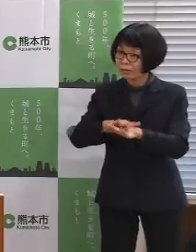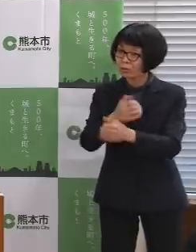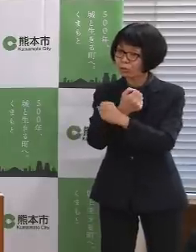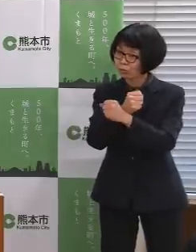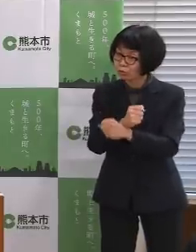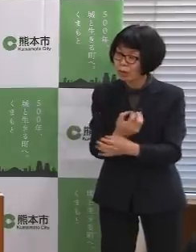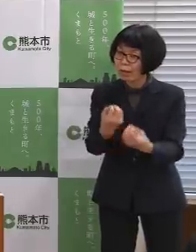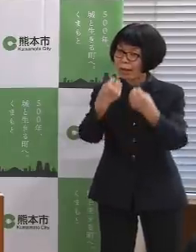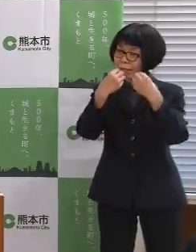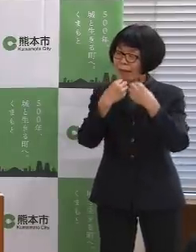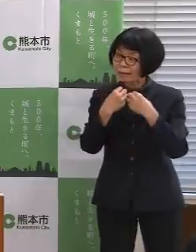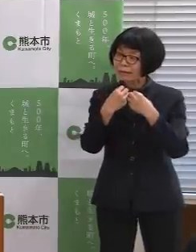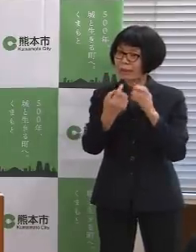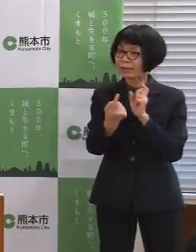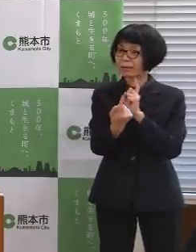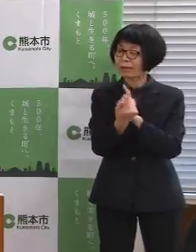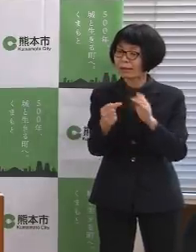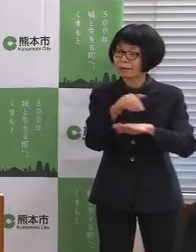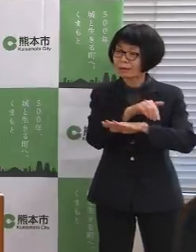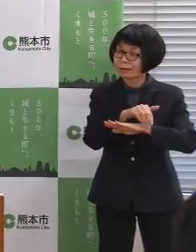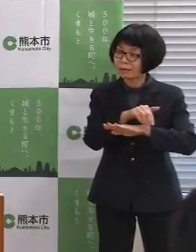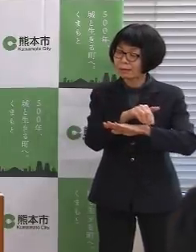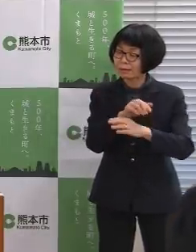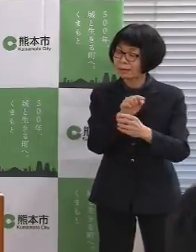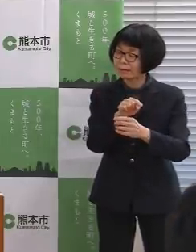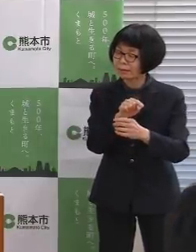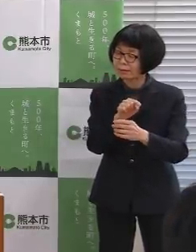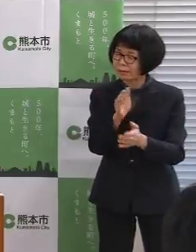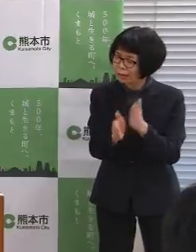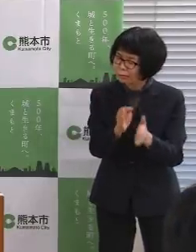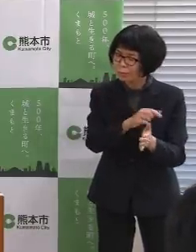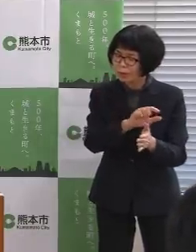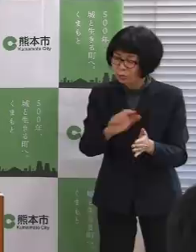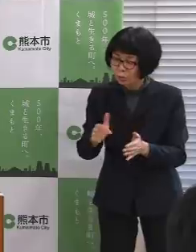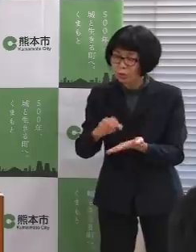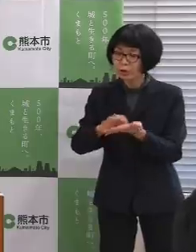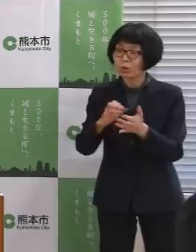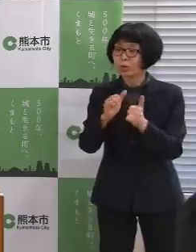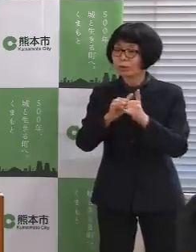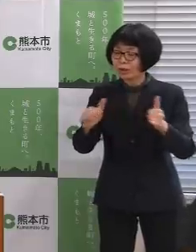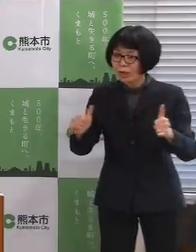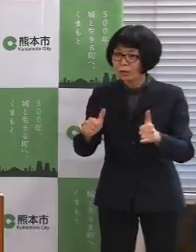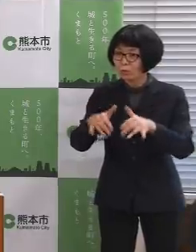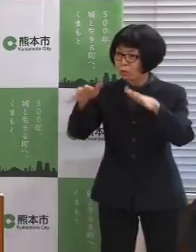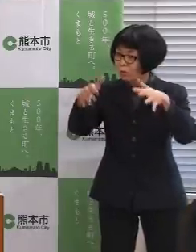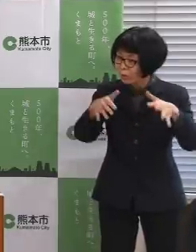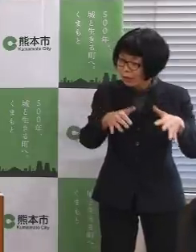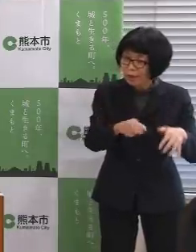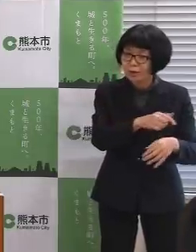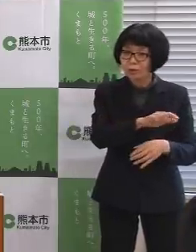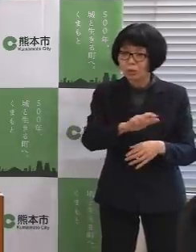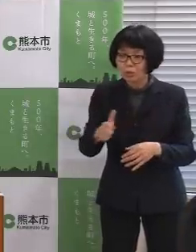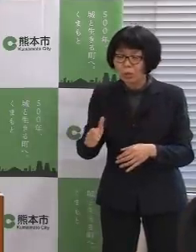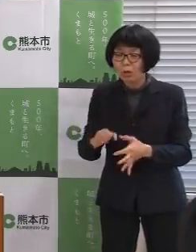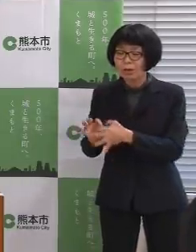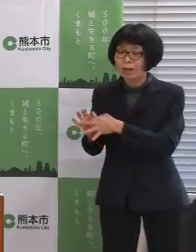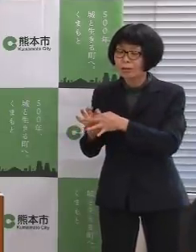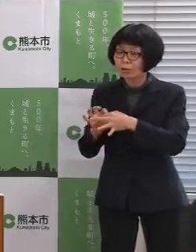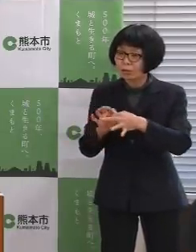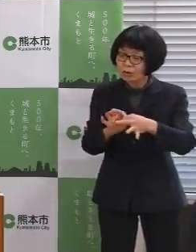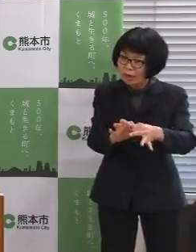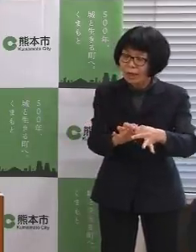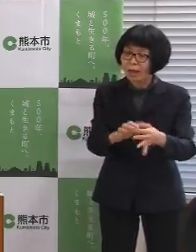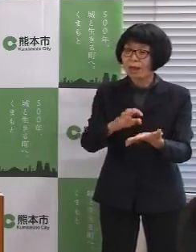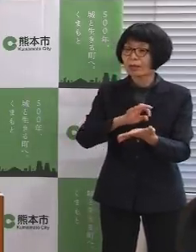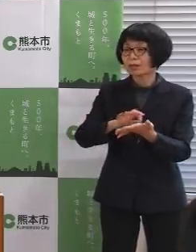感染対策によってですね、使用者への協力を呼びかけることにより継続して、まあ、利用できることは望ましい